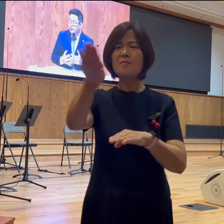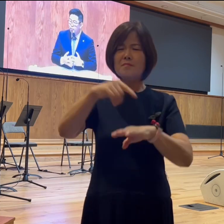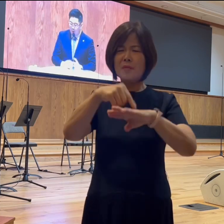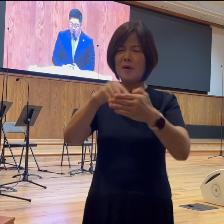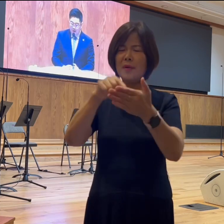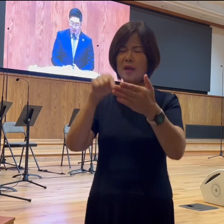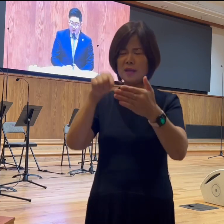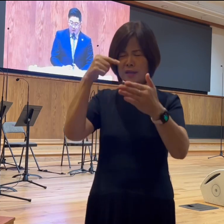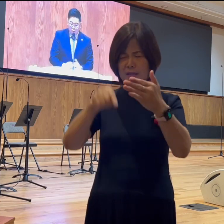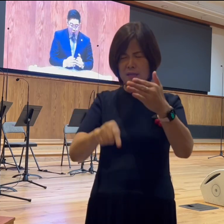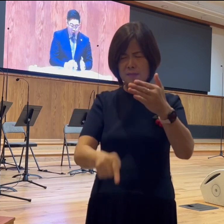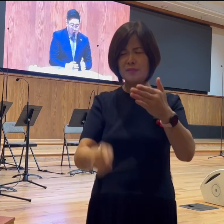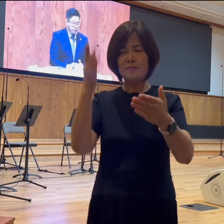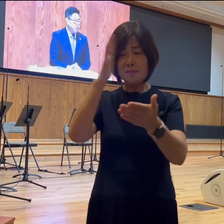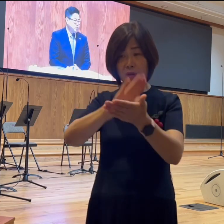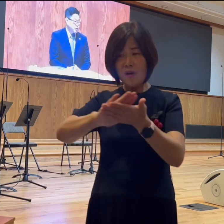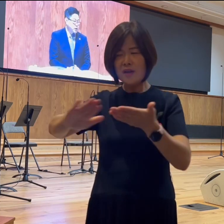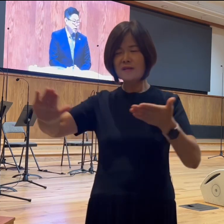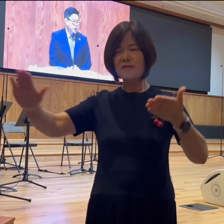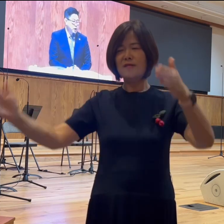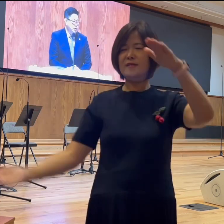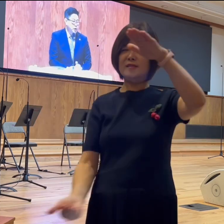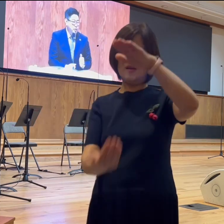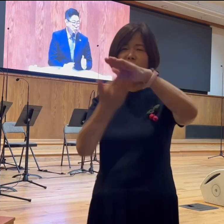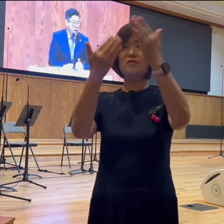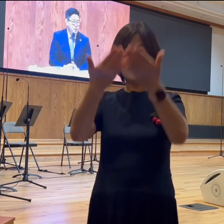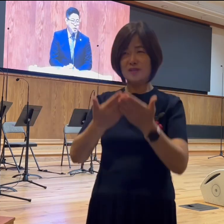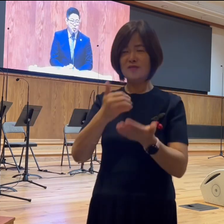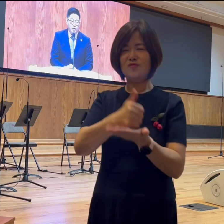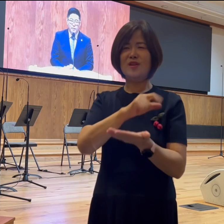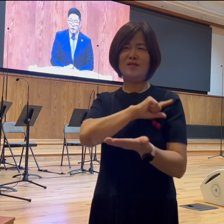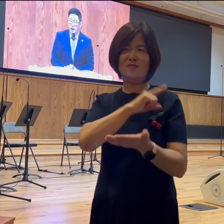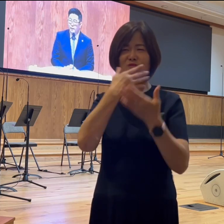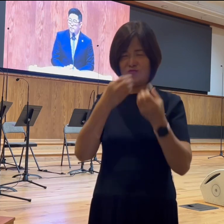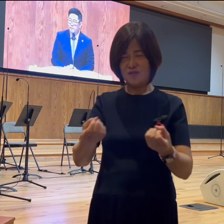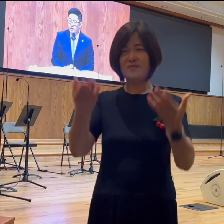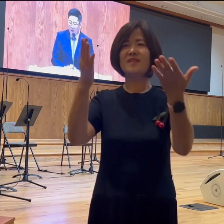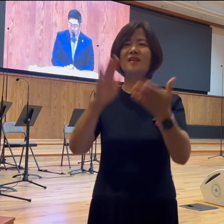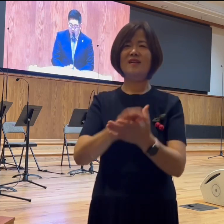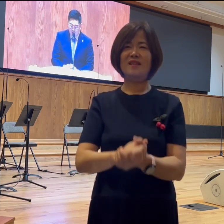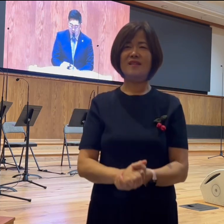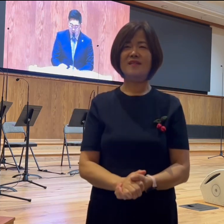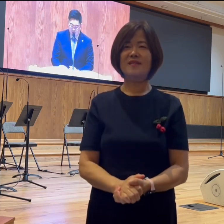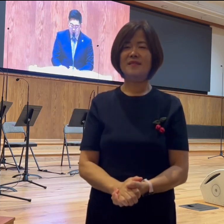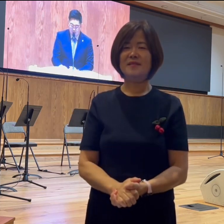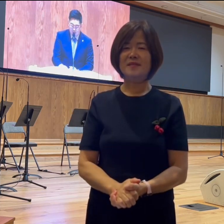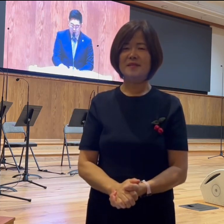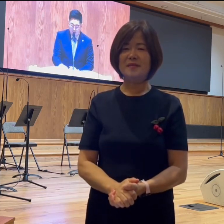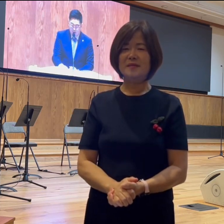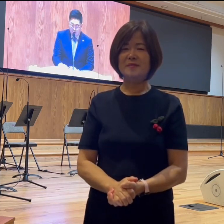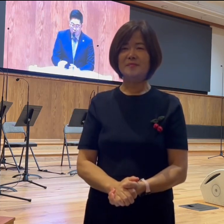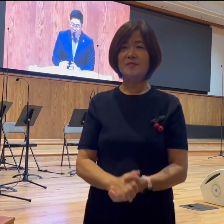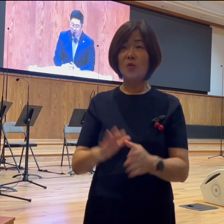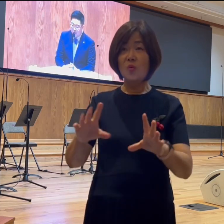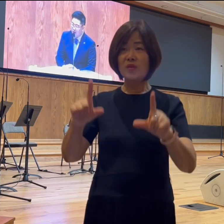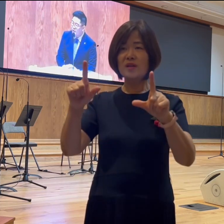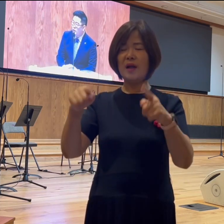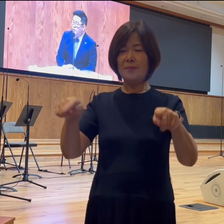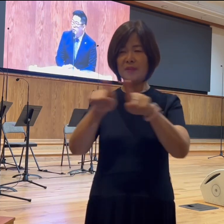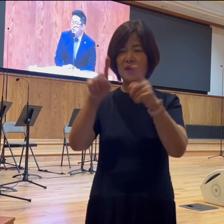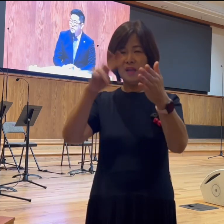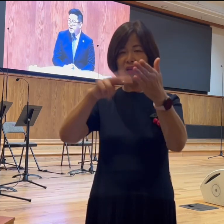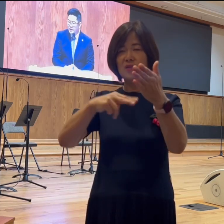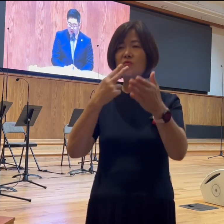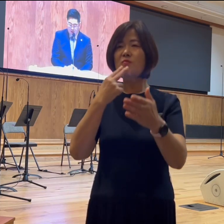깊은 평안을 풍성히 채워주시기를 주의 이름으로 간절히 축원합니다. 아멘. 오늘 우리 함께 읽은